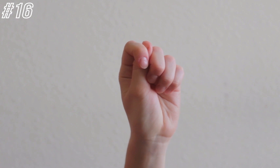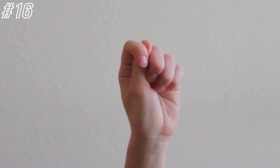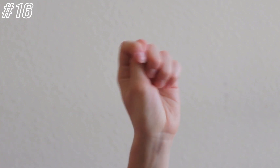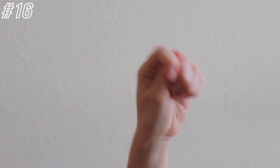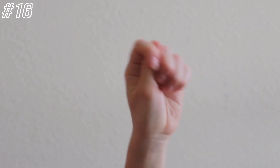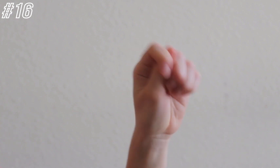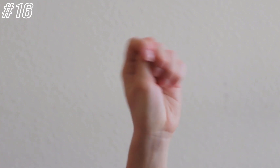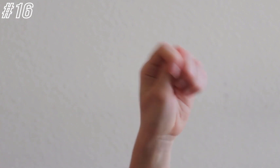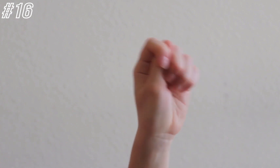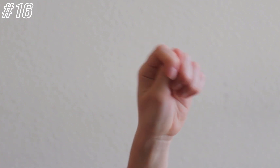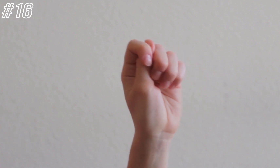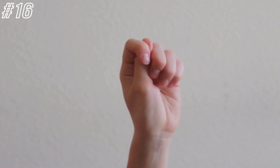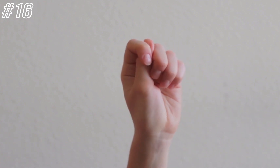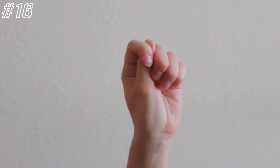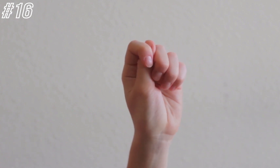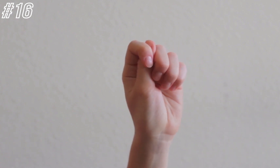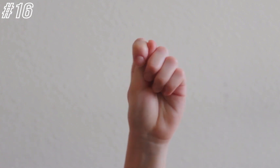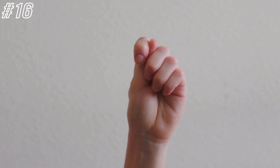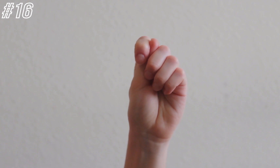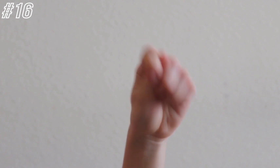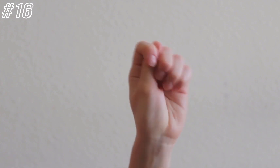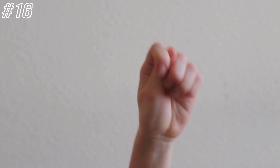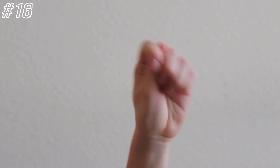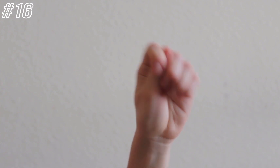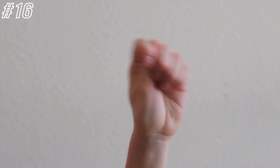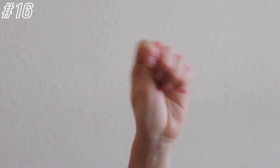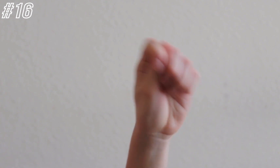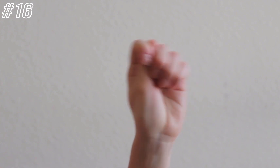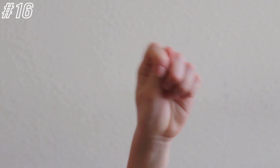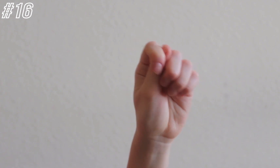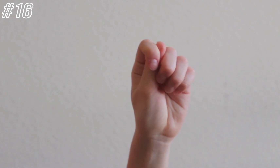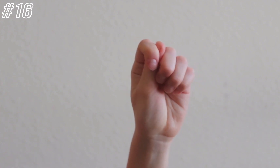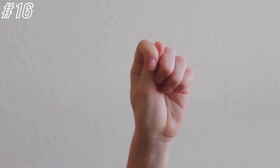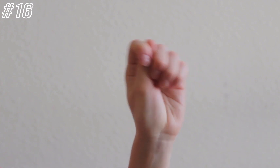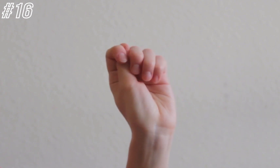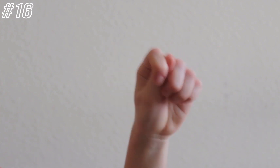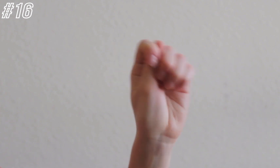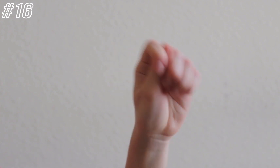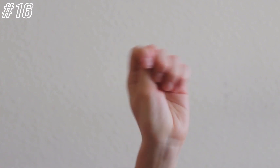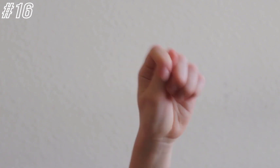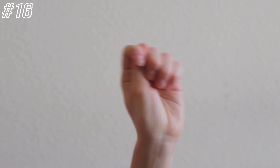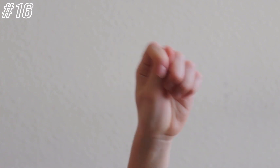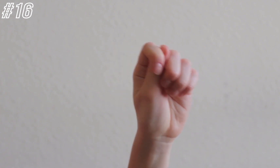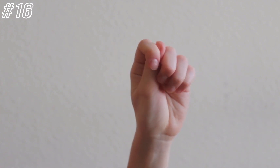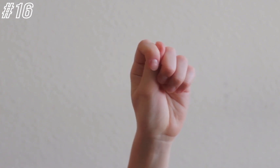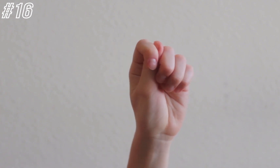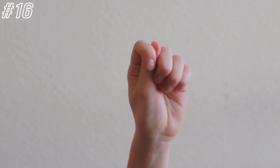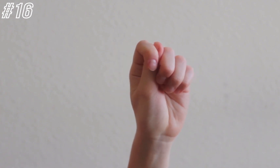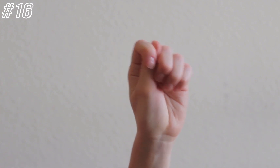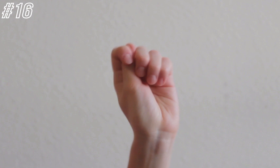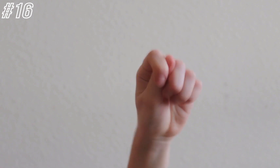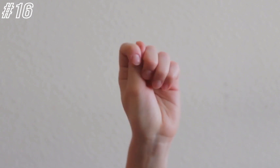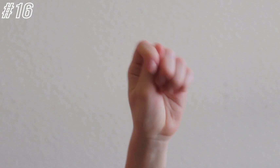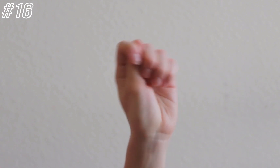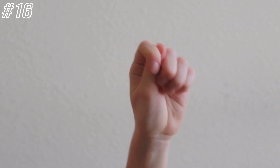は外側に向けるようにします。左右に手を数回動かします。別の方法としては、手首のあたりで手